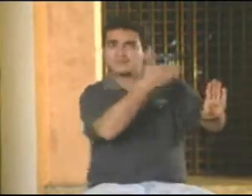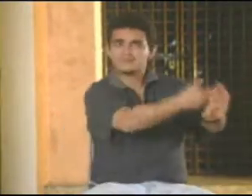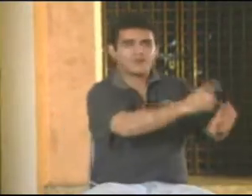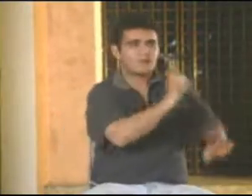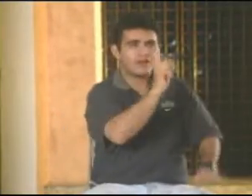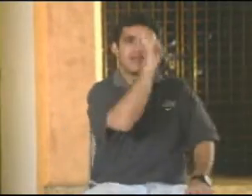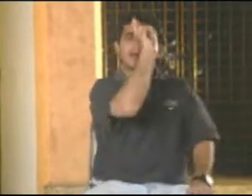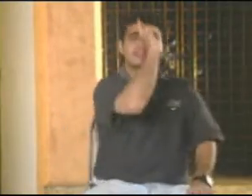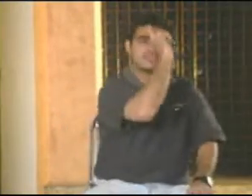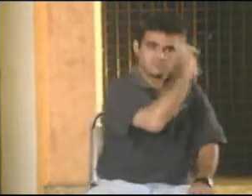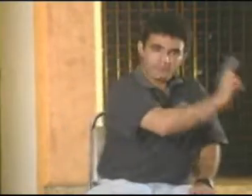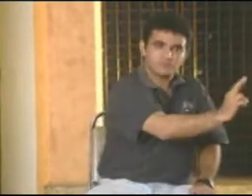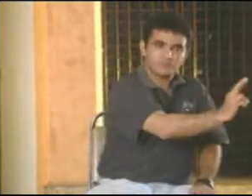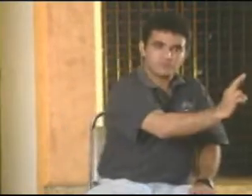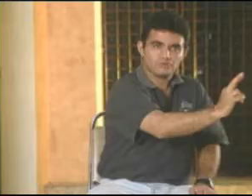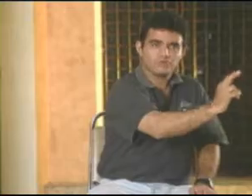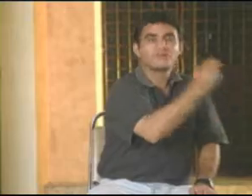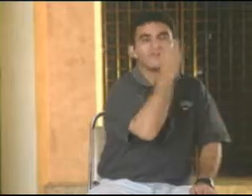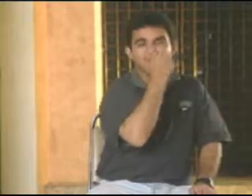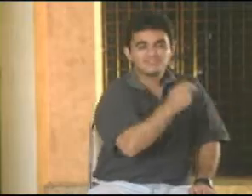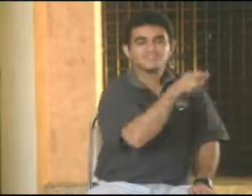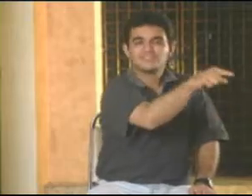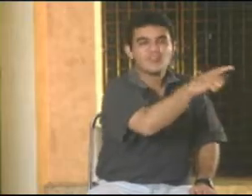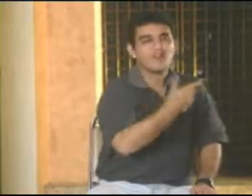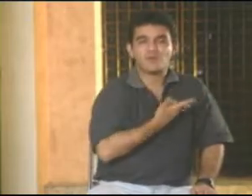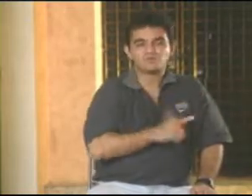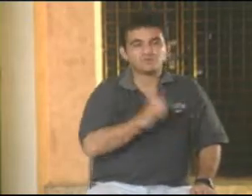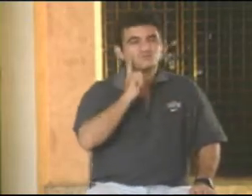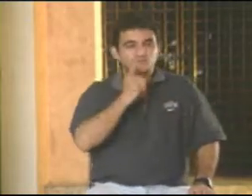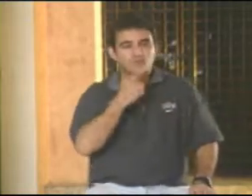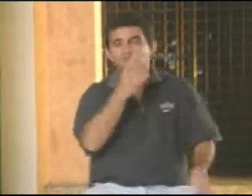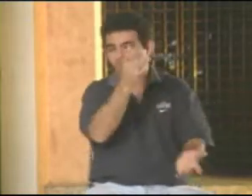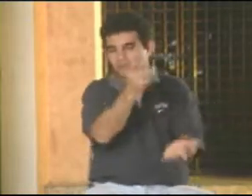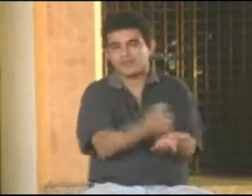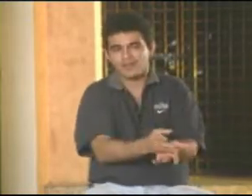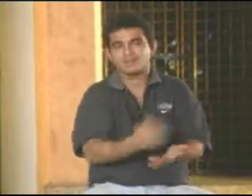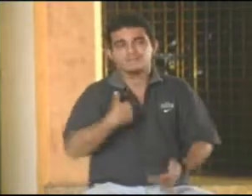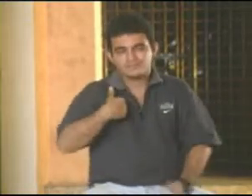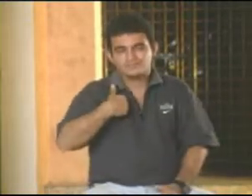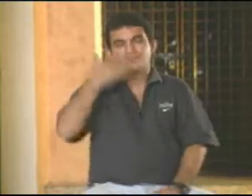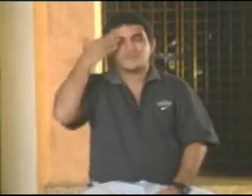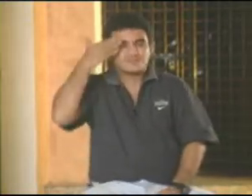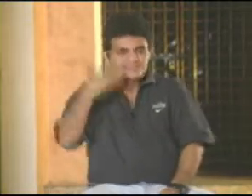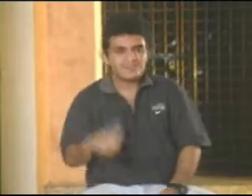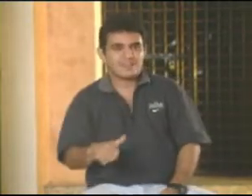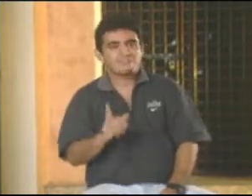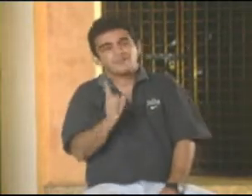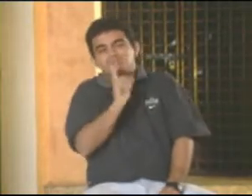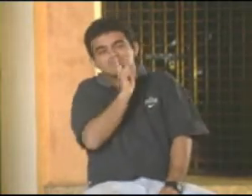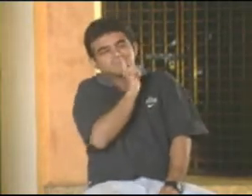Yo lo respetaba. Yo no quería tener problemas y tuve paciencia.